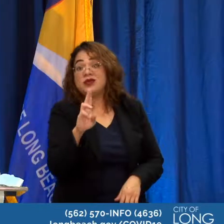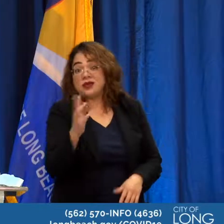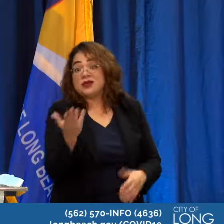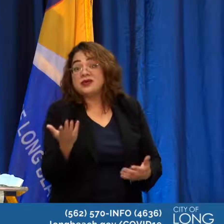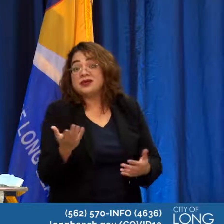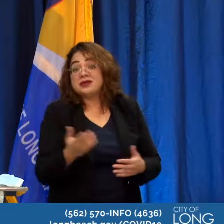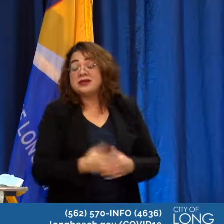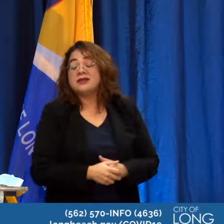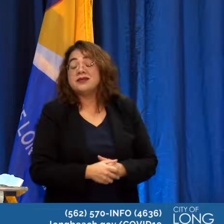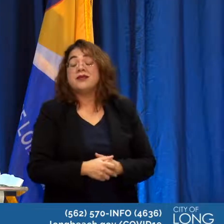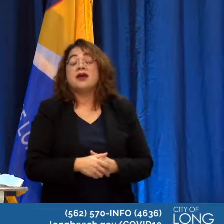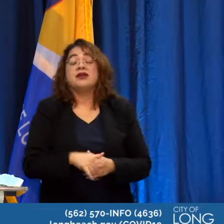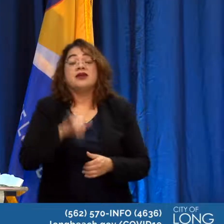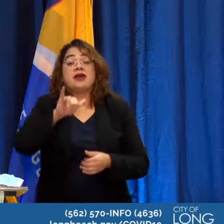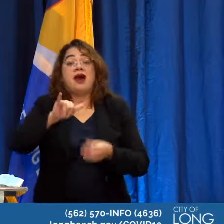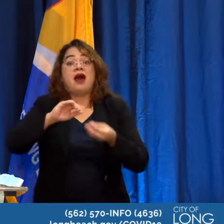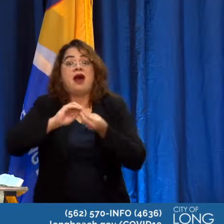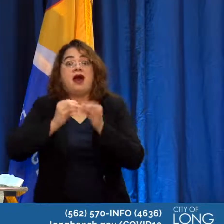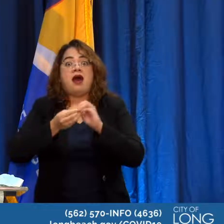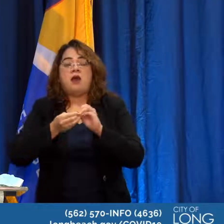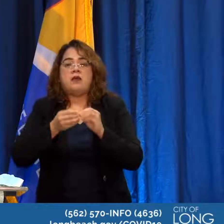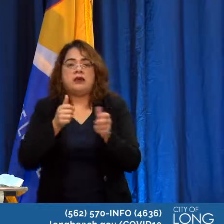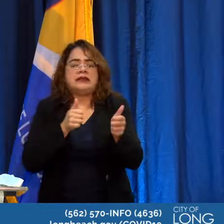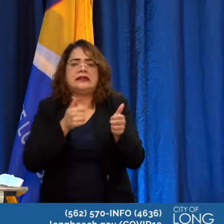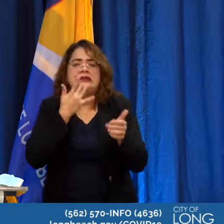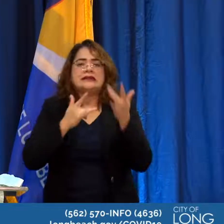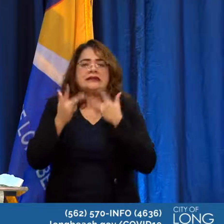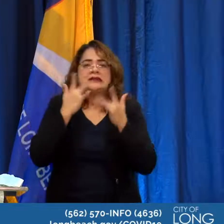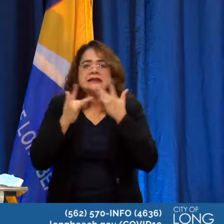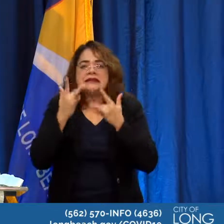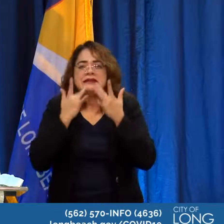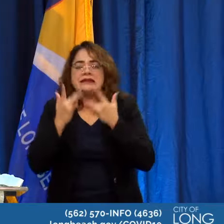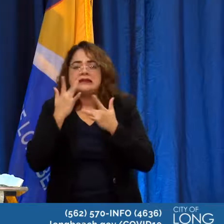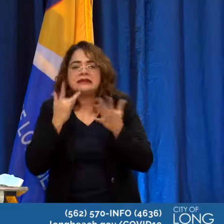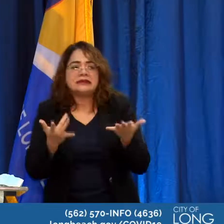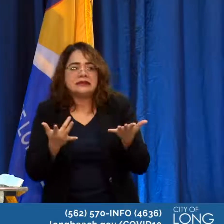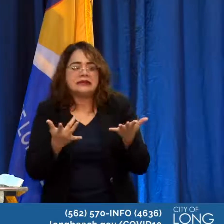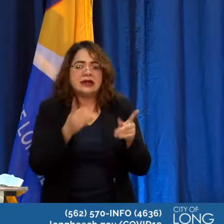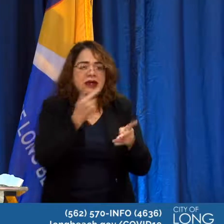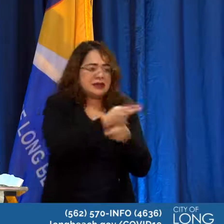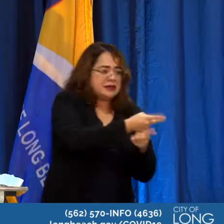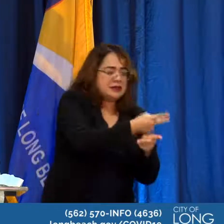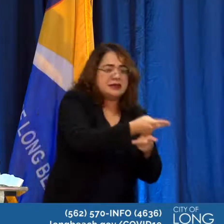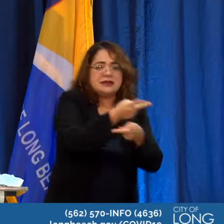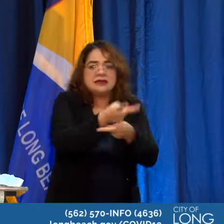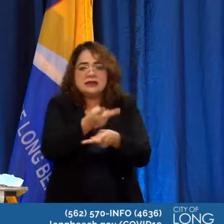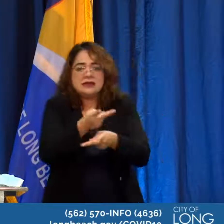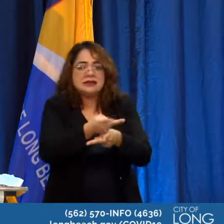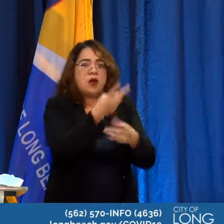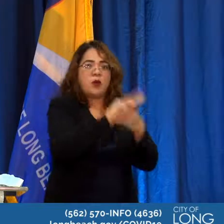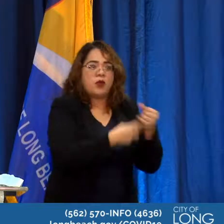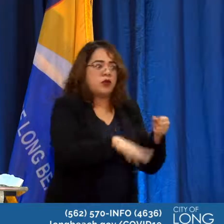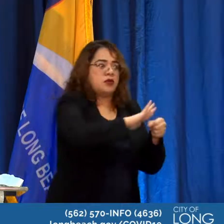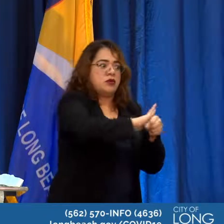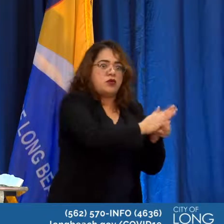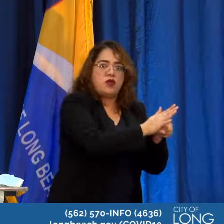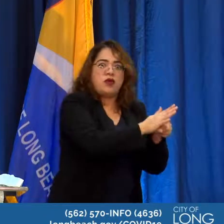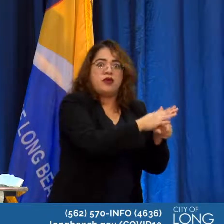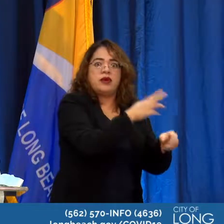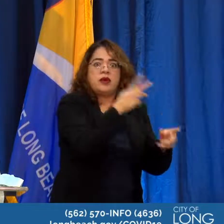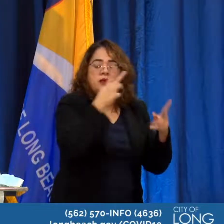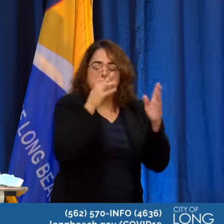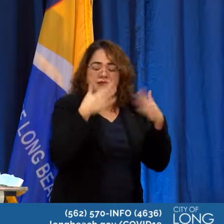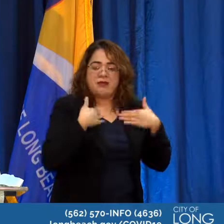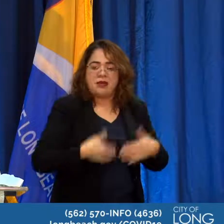números incrementan, la cantidad de doctores y enfermeras sigue igual. Entonces tenemos que